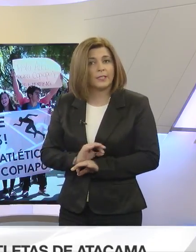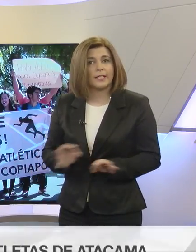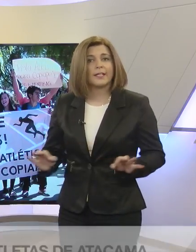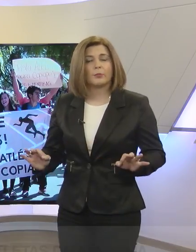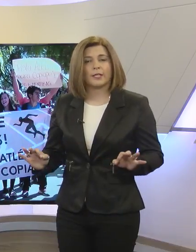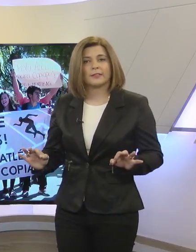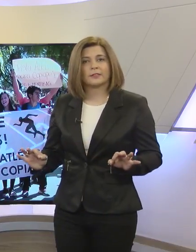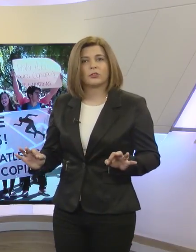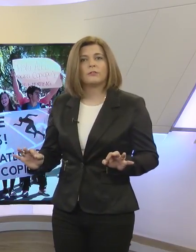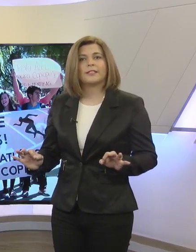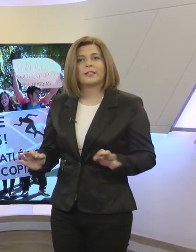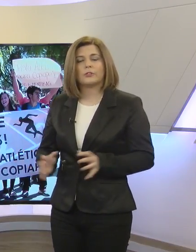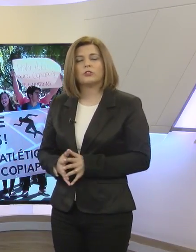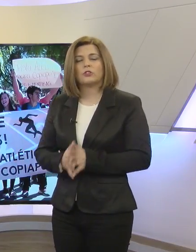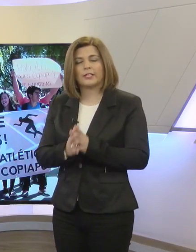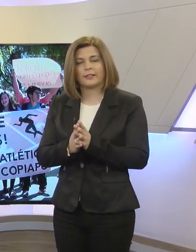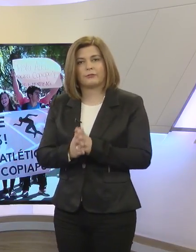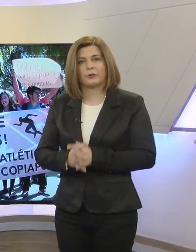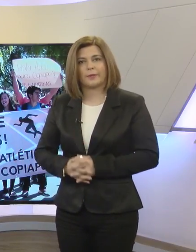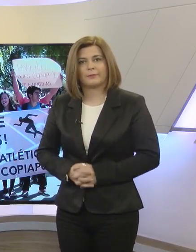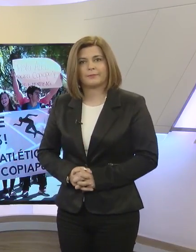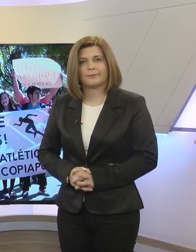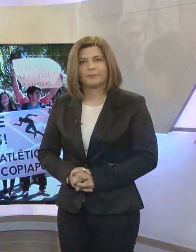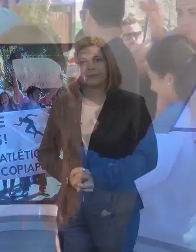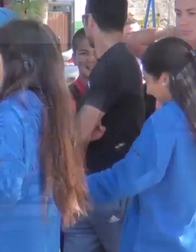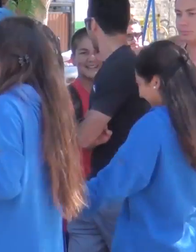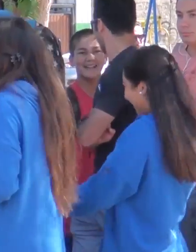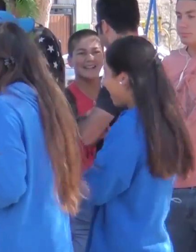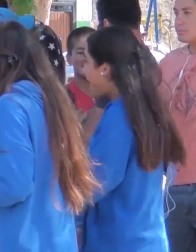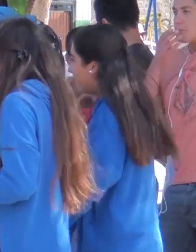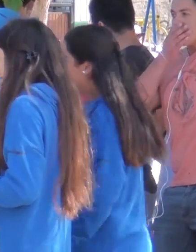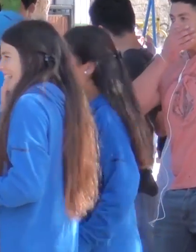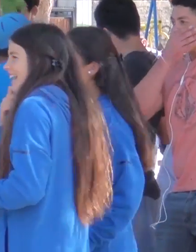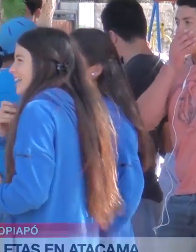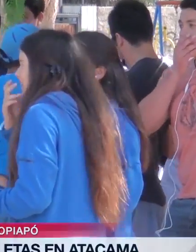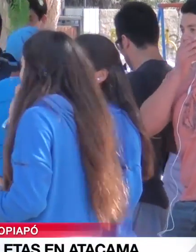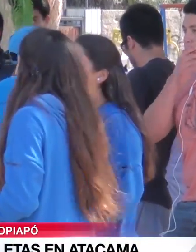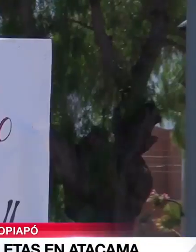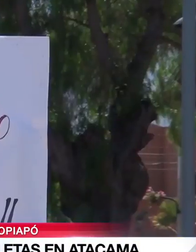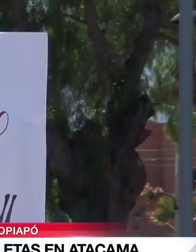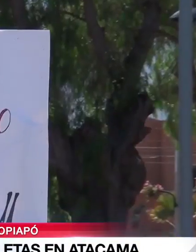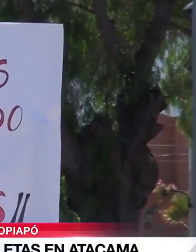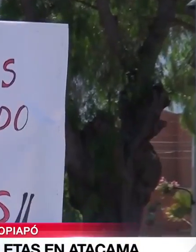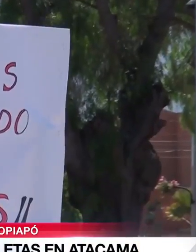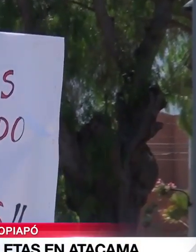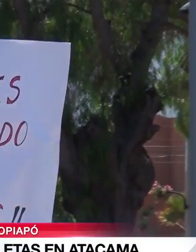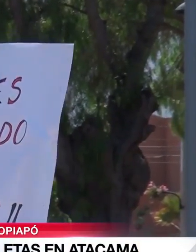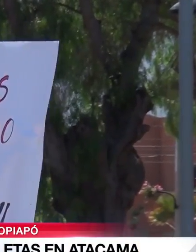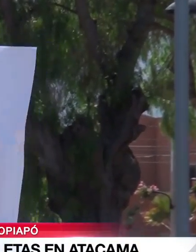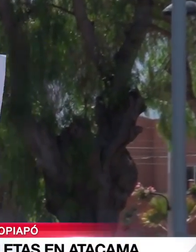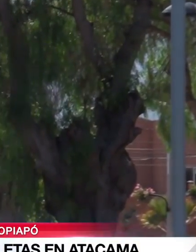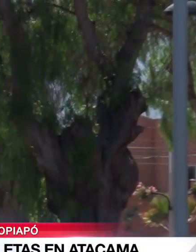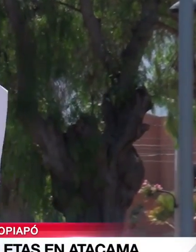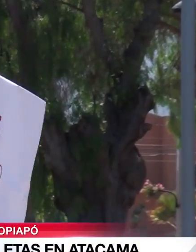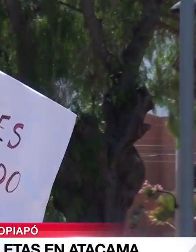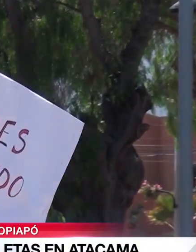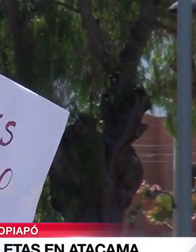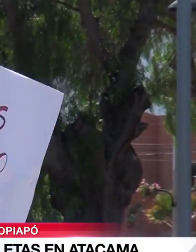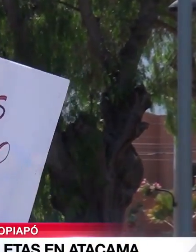obtener respuestas. Holbet Televisión con este informe. Una singular protesta realizaron los atletas copiapinos en la visita